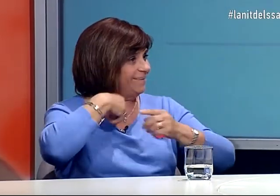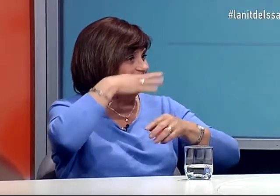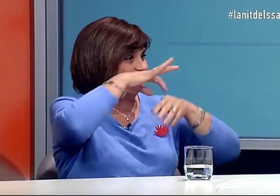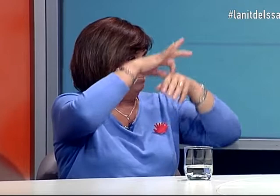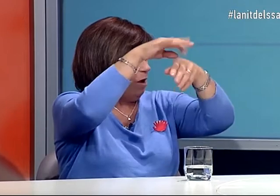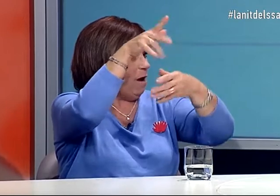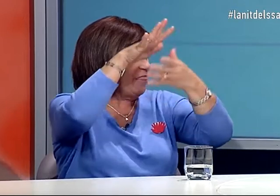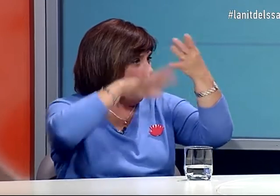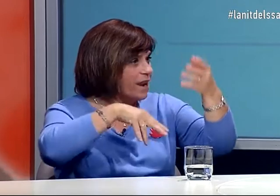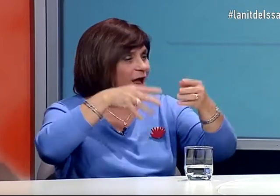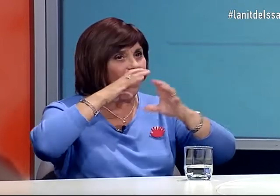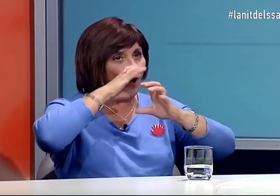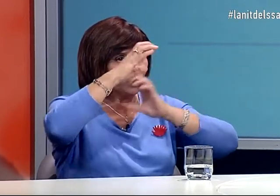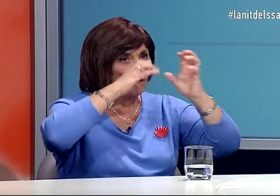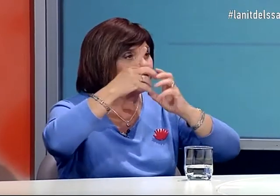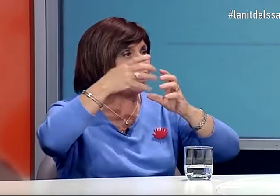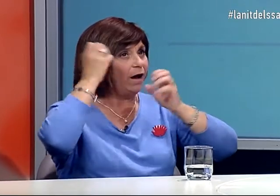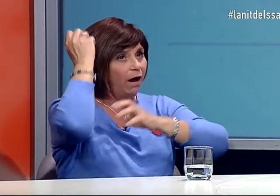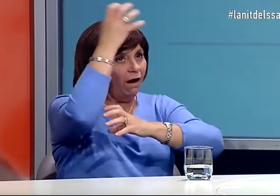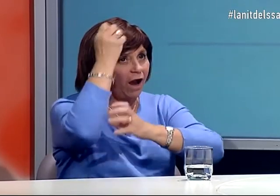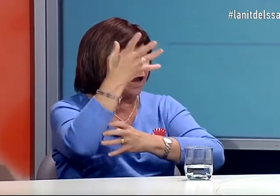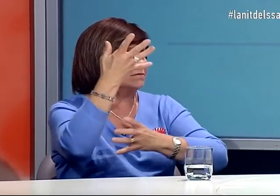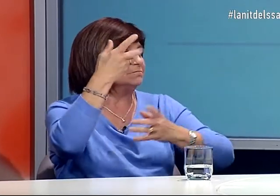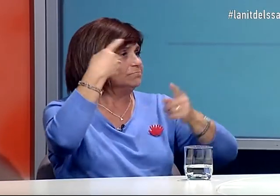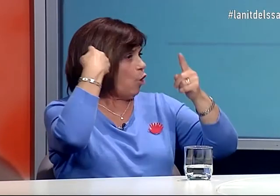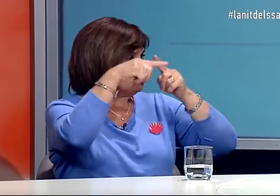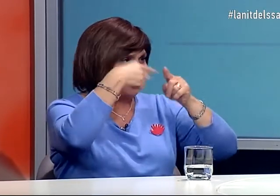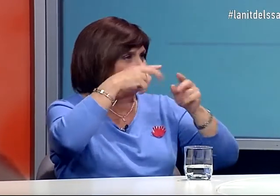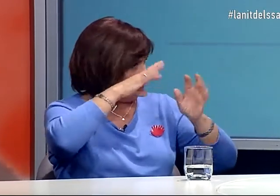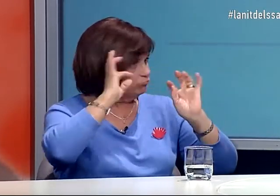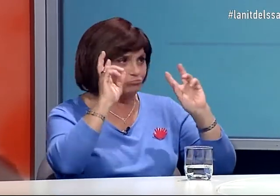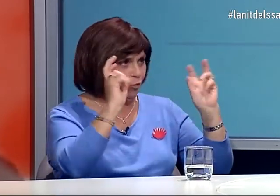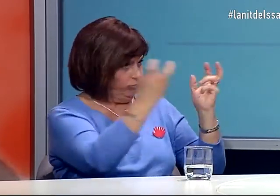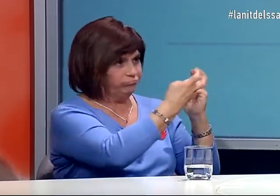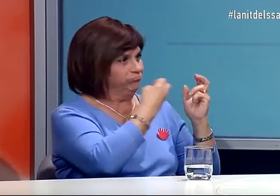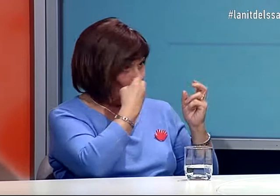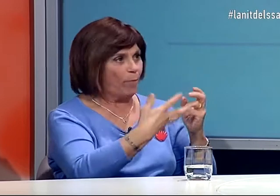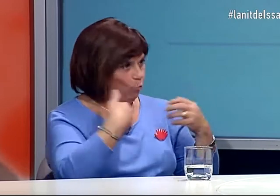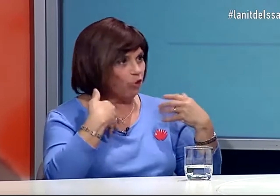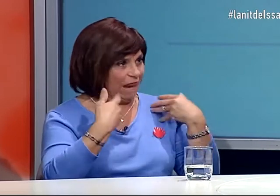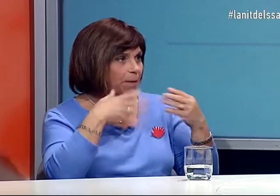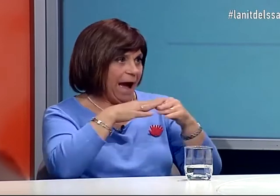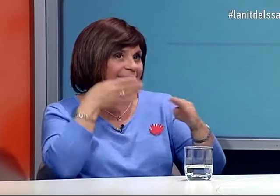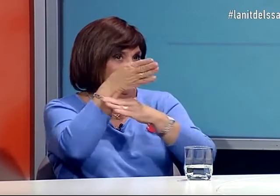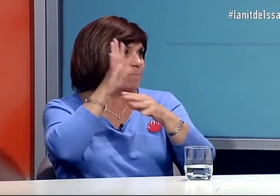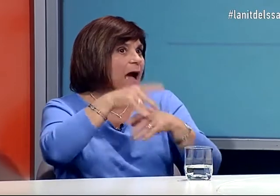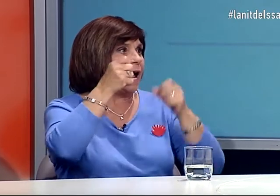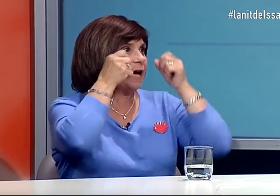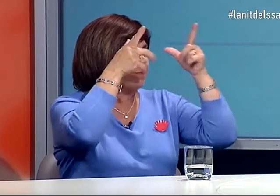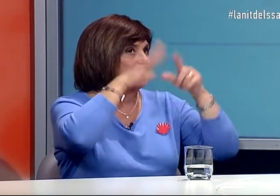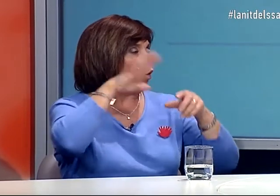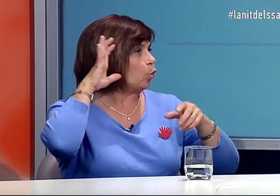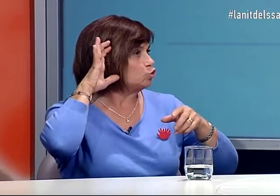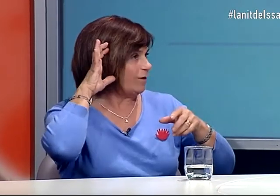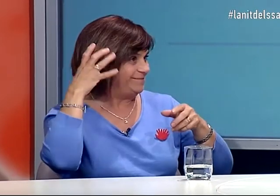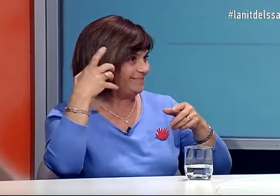diferents activitats, preparem excursions, ens anem a Barcelona a fer conferències, fem moltíssimes coses i la veritat és que ens ho